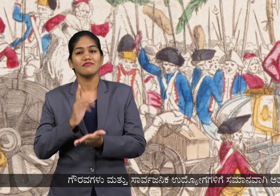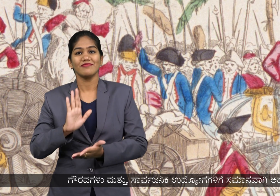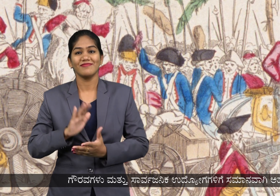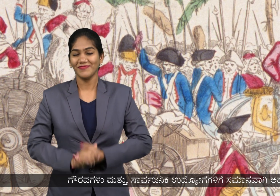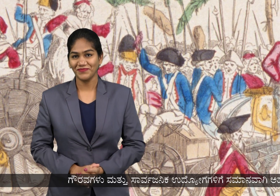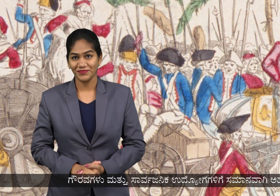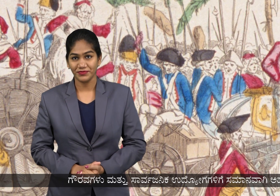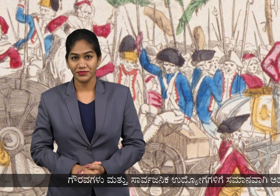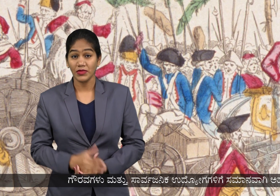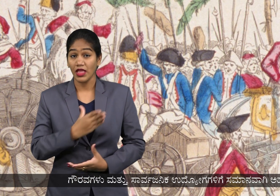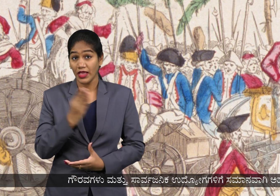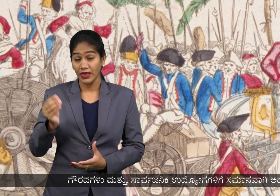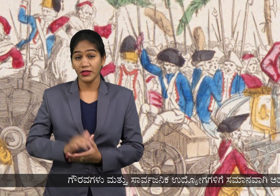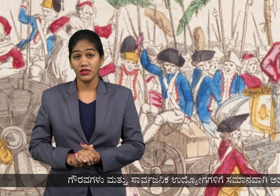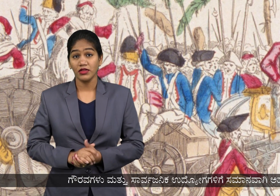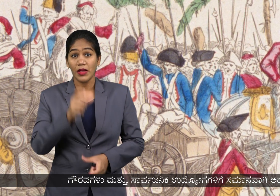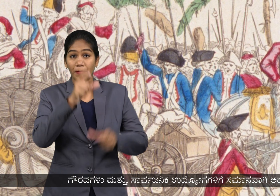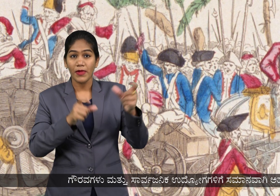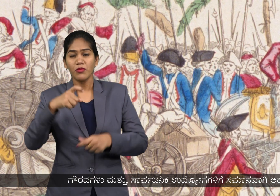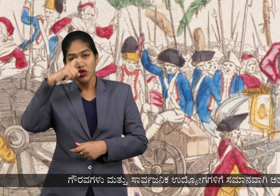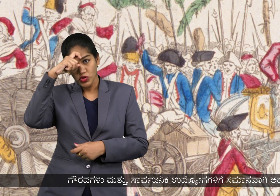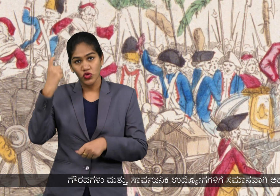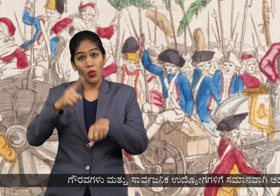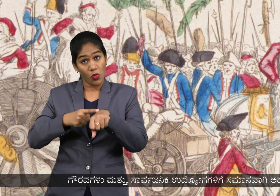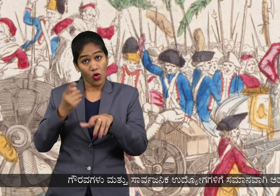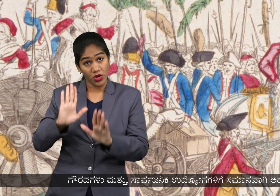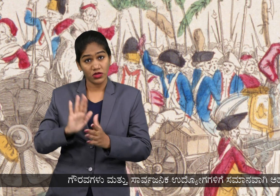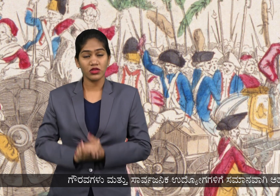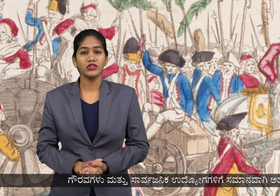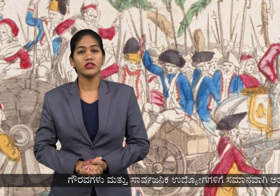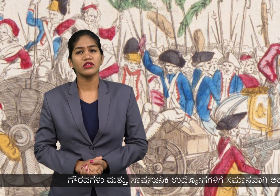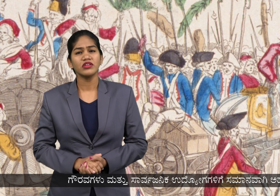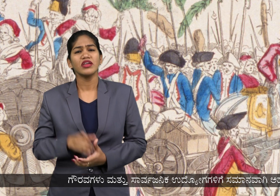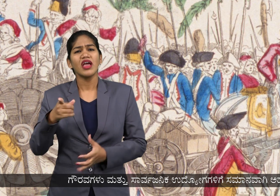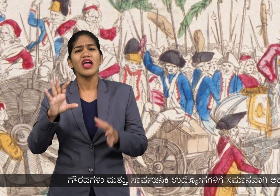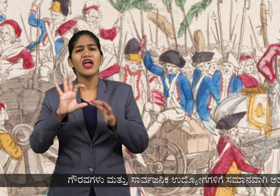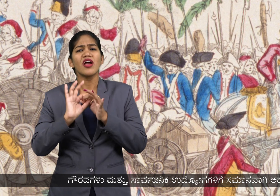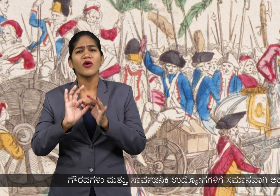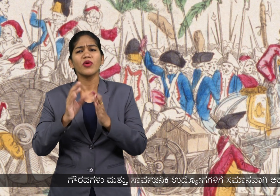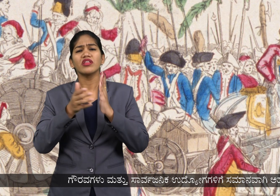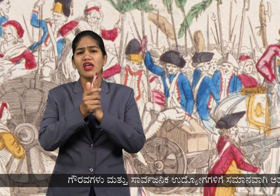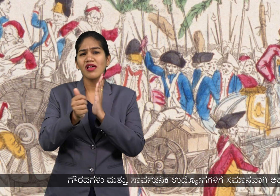ಎಲ್ಲಾ ಗೌರವಗಳು ಮತ್ತು ಸಾರ್ವಜನಿಕ ಉದ್ಯೋಗಗಳಿಗೆ ಸಮಾನವಾಗಿ ಅರ್ಹರಾಗಿದ್ದಾರೆ.